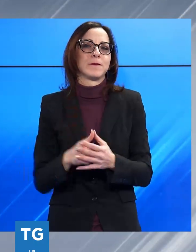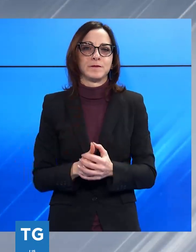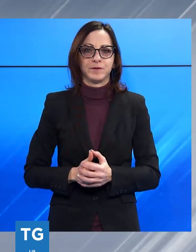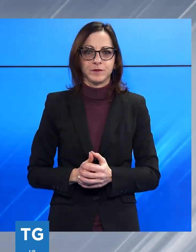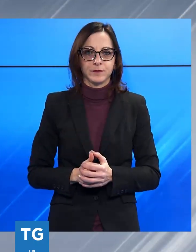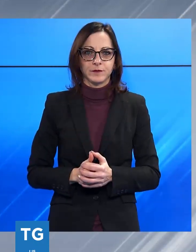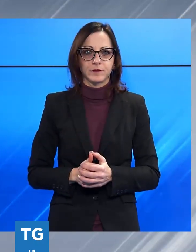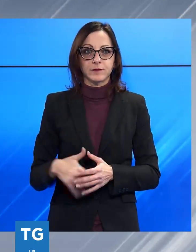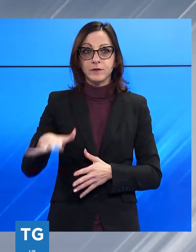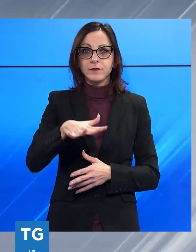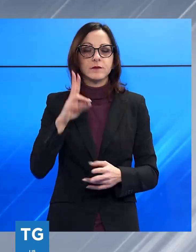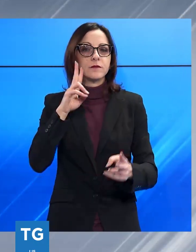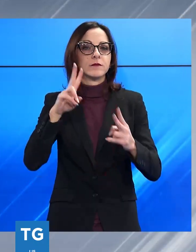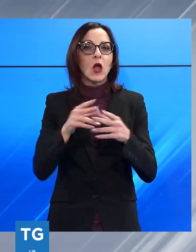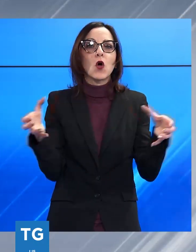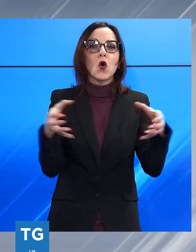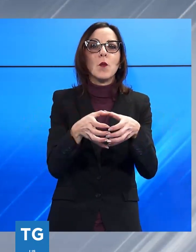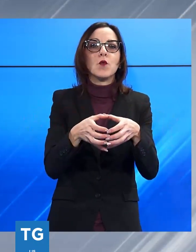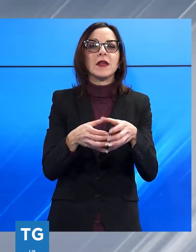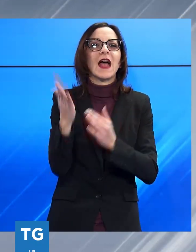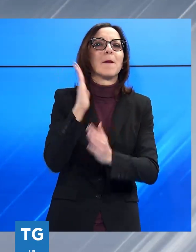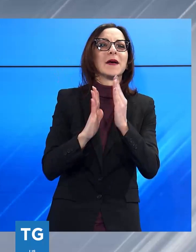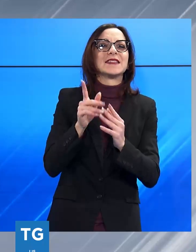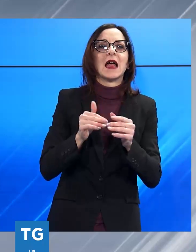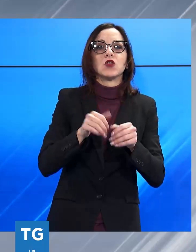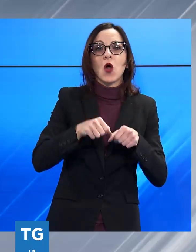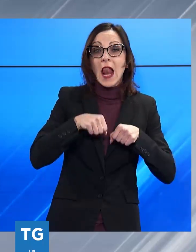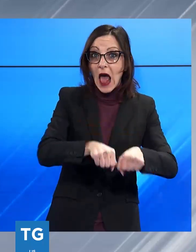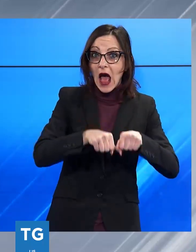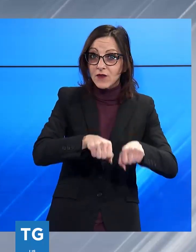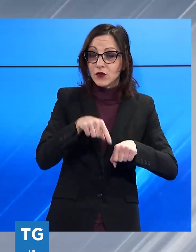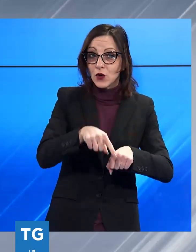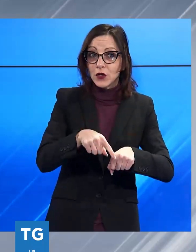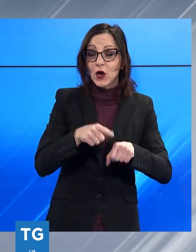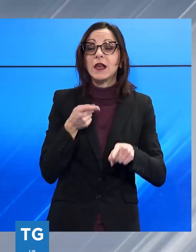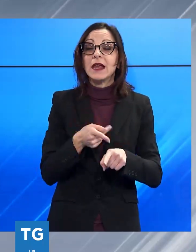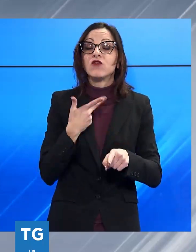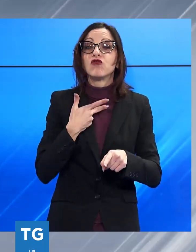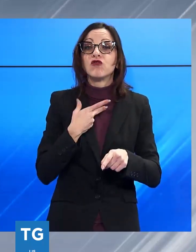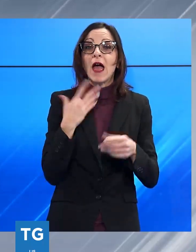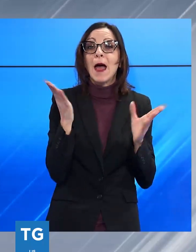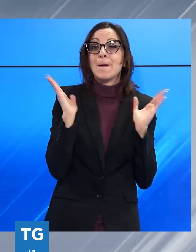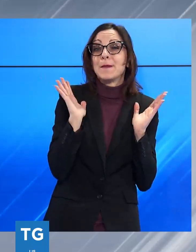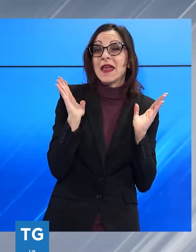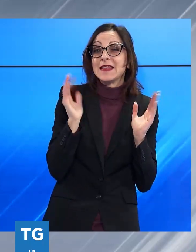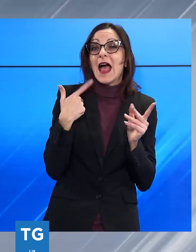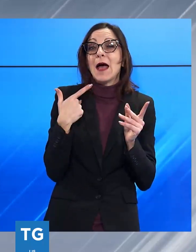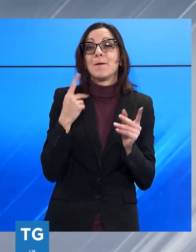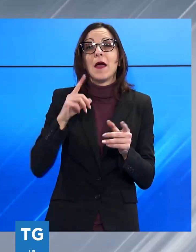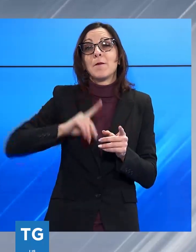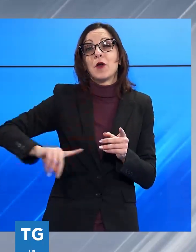nel luogo di incontro della comunità del passato i lavatoio si realizza uno dei presepi più apprezzati e visitati di tutta la provincia